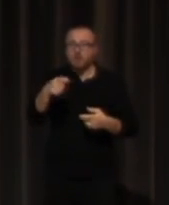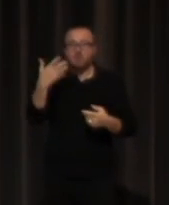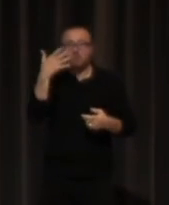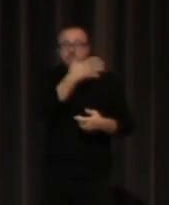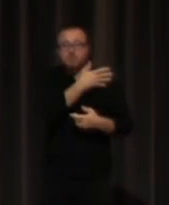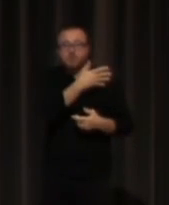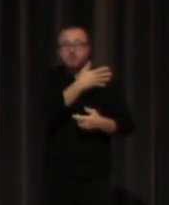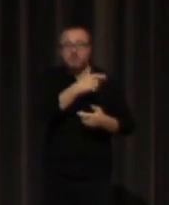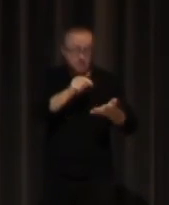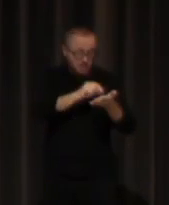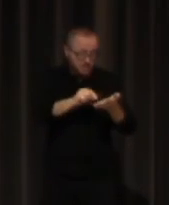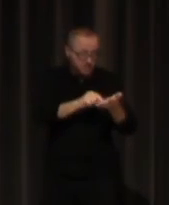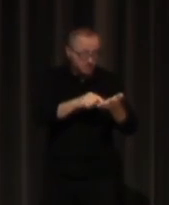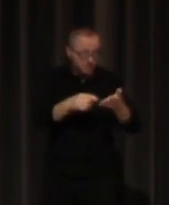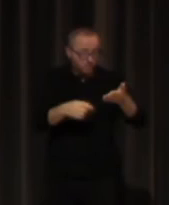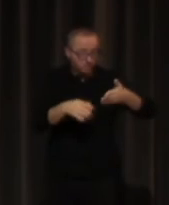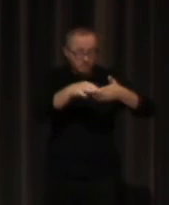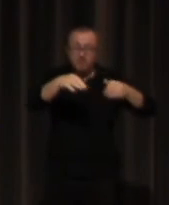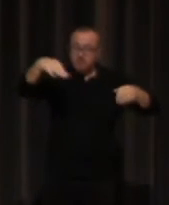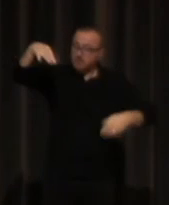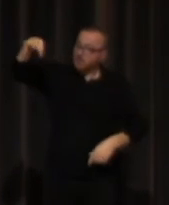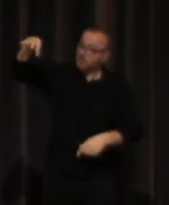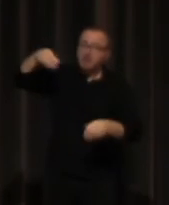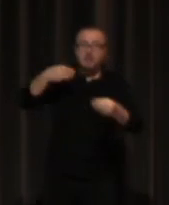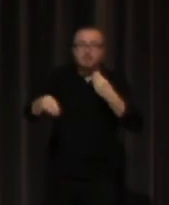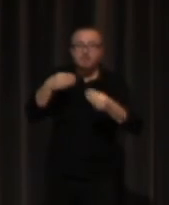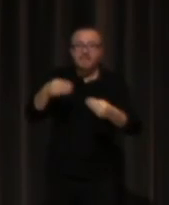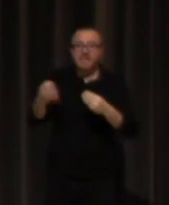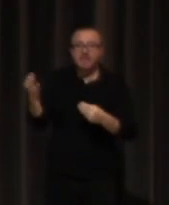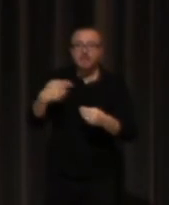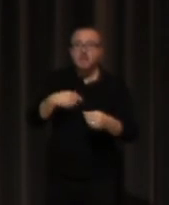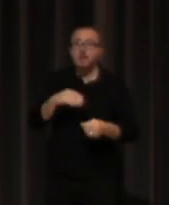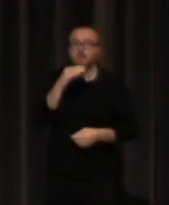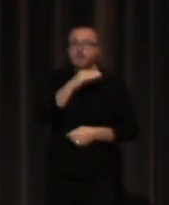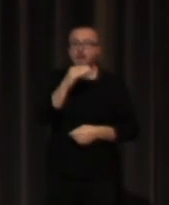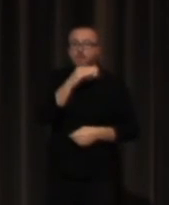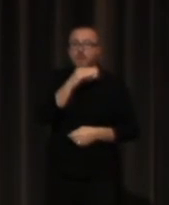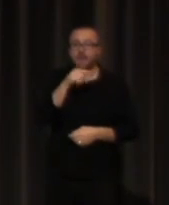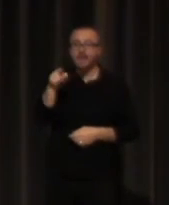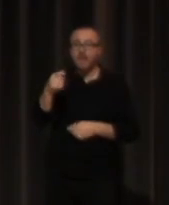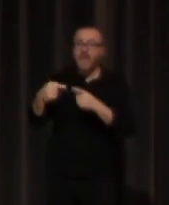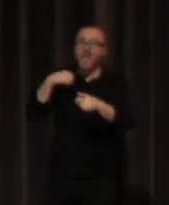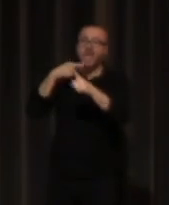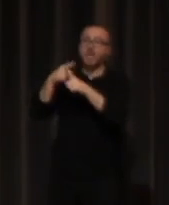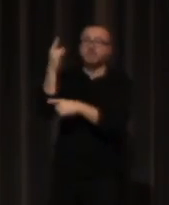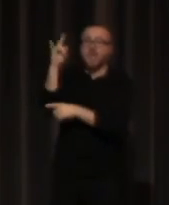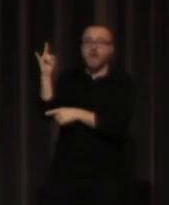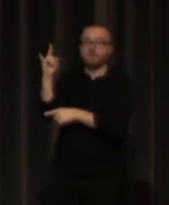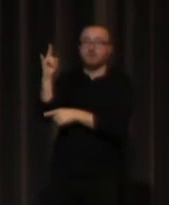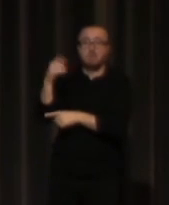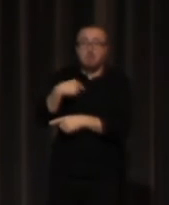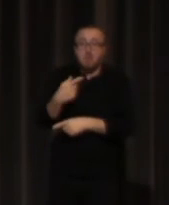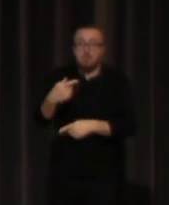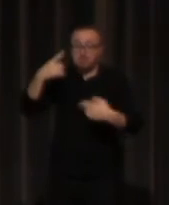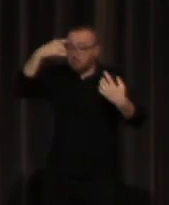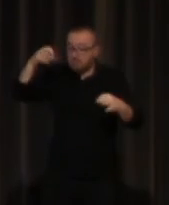necessari perquè ho puguem fer amb aquesta normalitat tan fàcilment. I per això, com que no ens preguntem mai, també